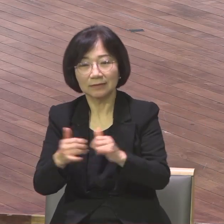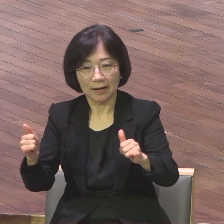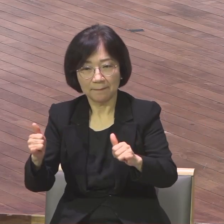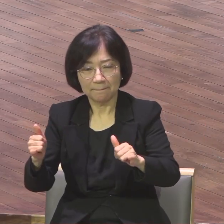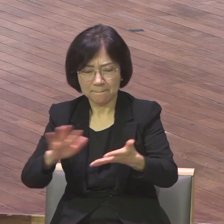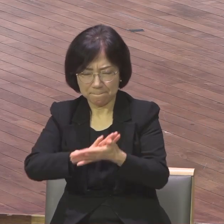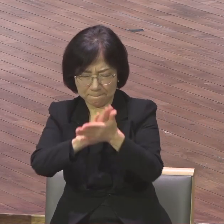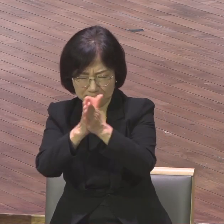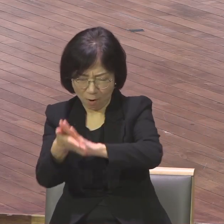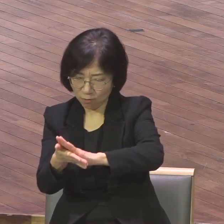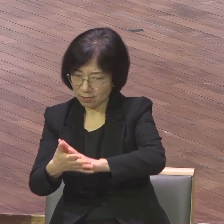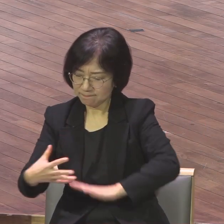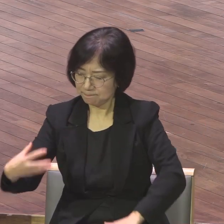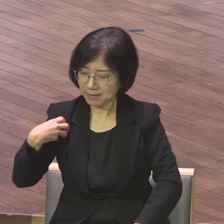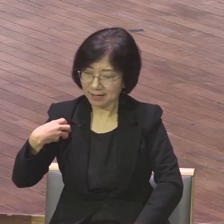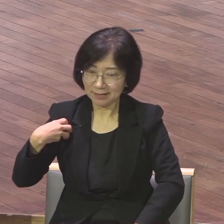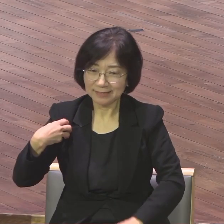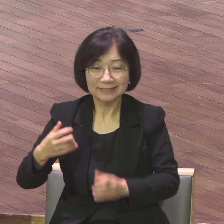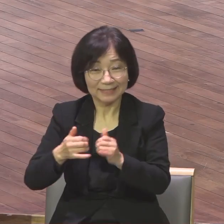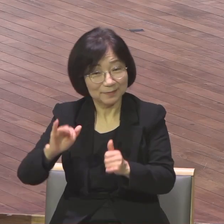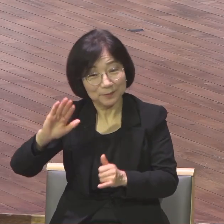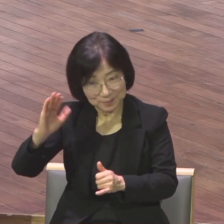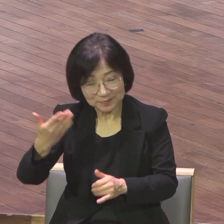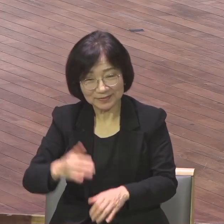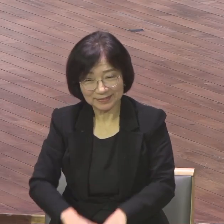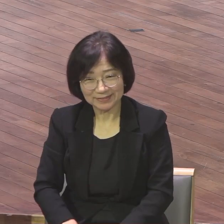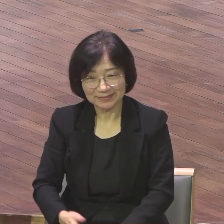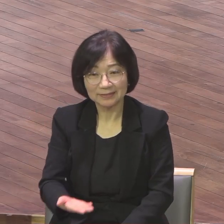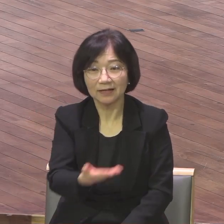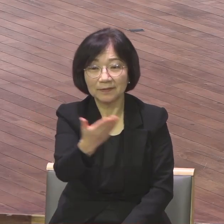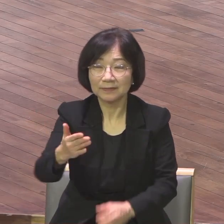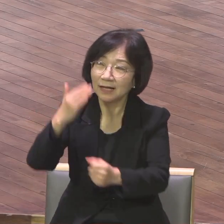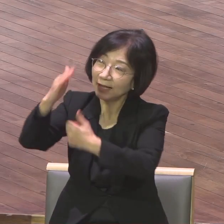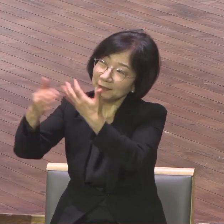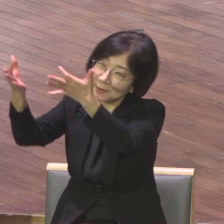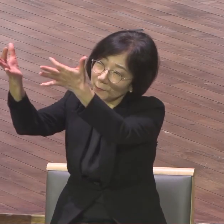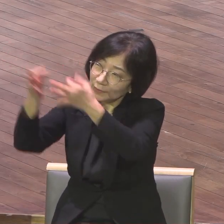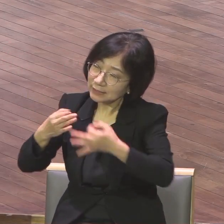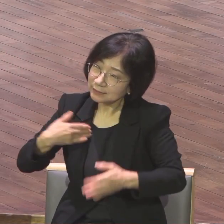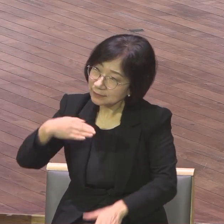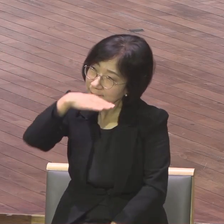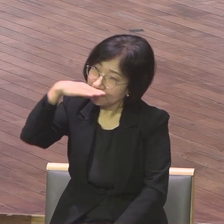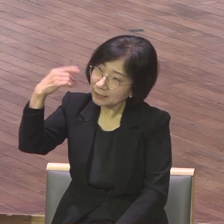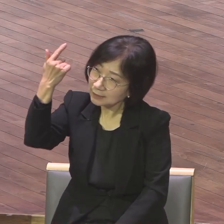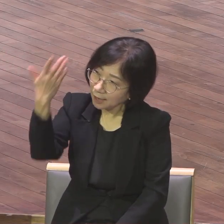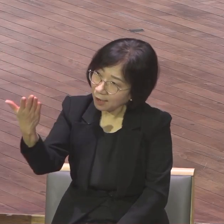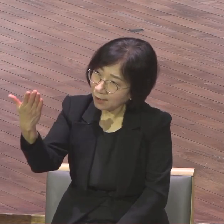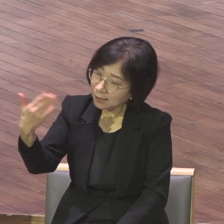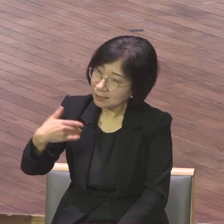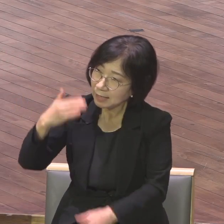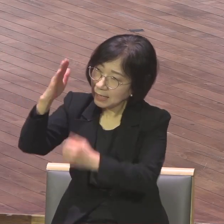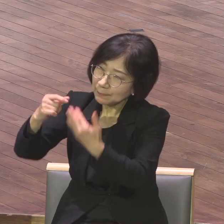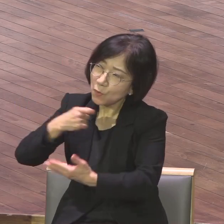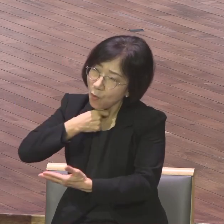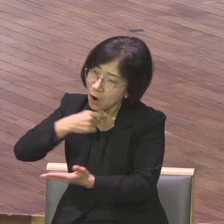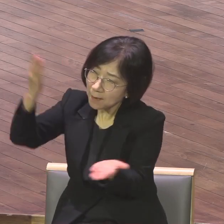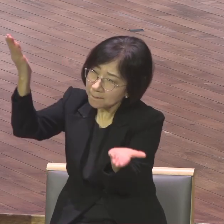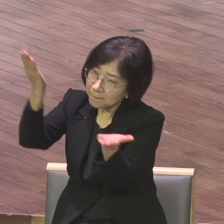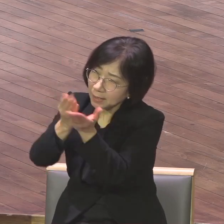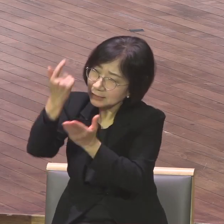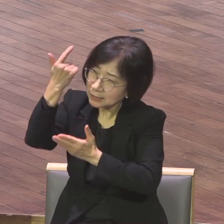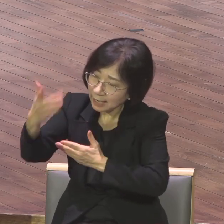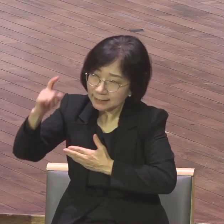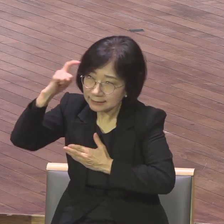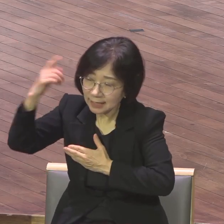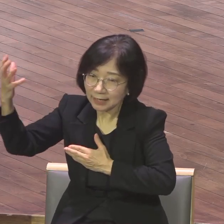될 것이다. 영계 모든 성도들 하나님 앞에서 합당한 삶을 살면서 삶의 변화의